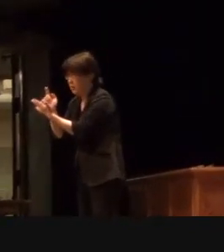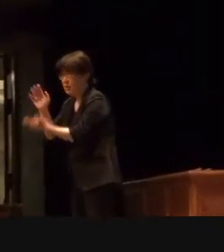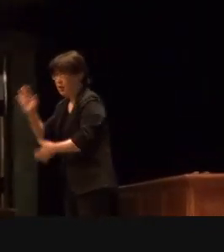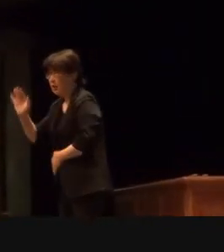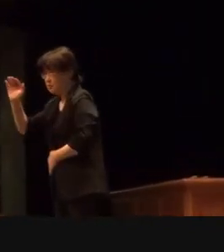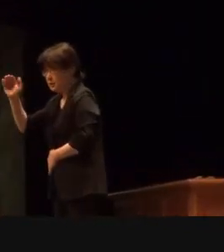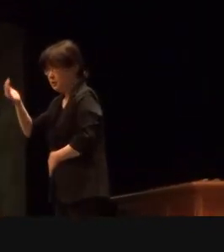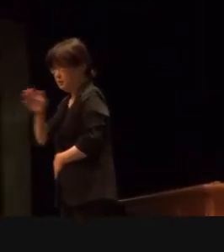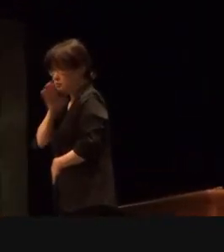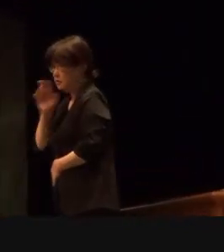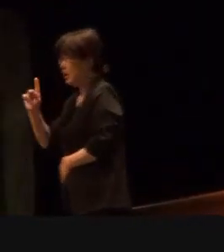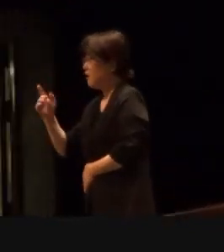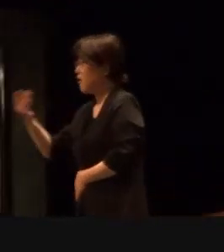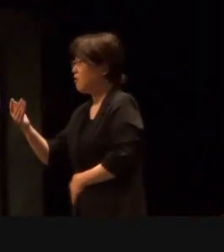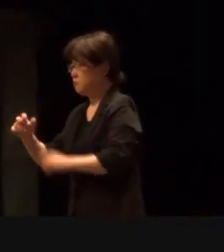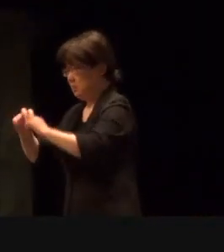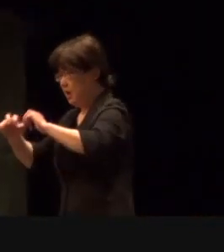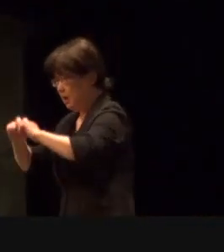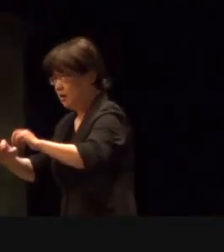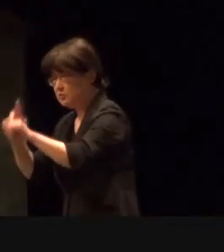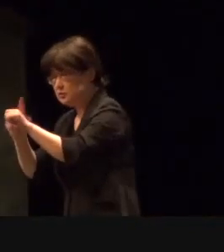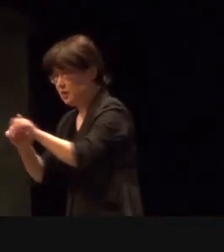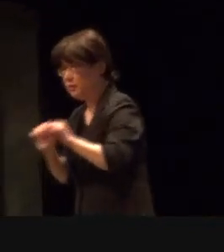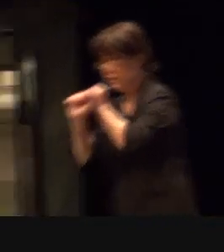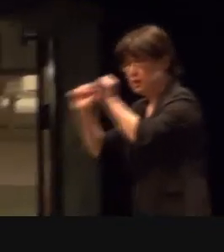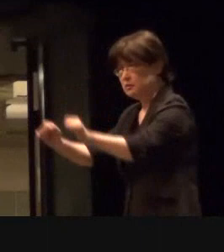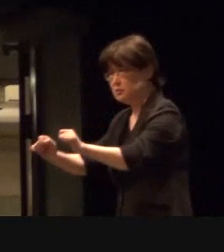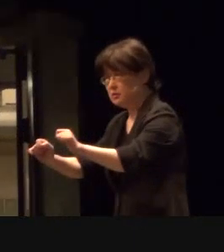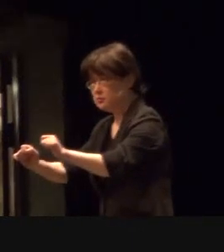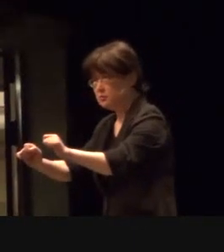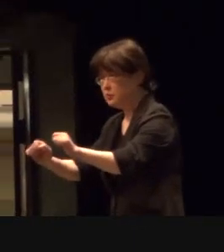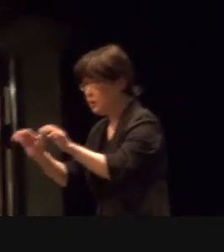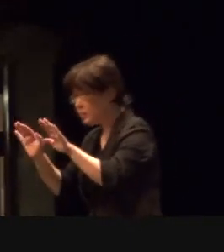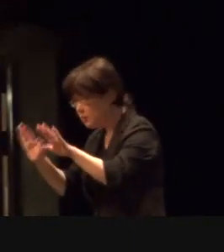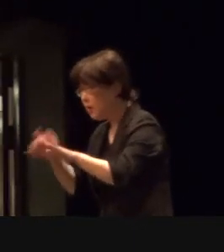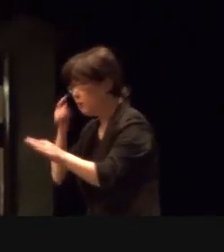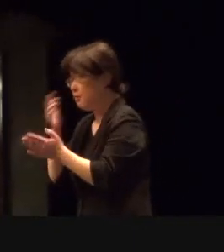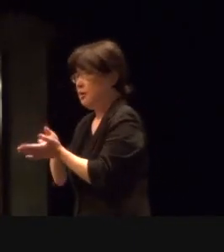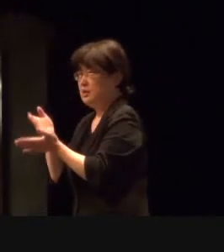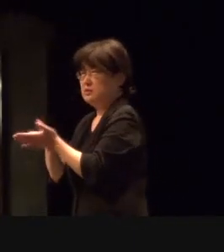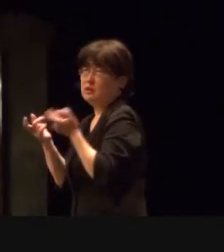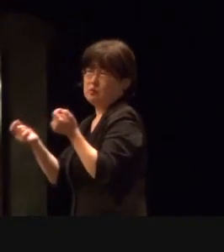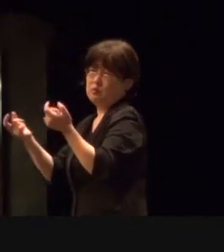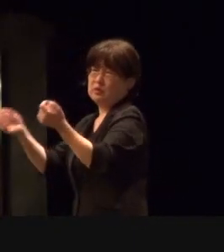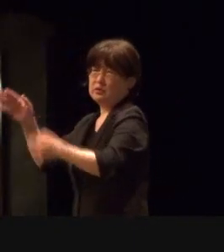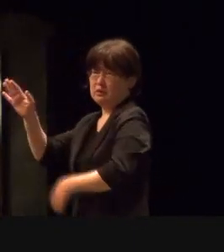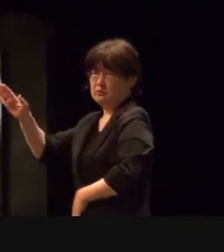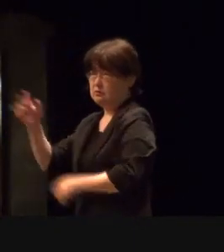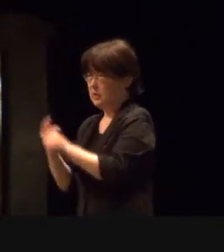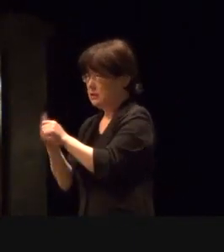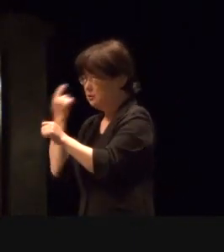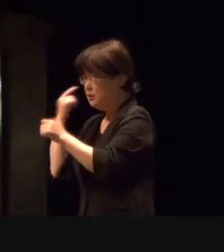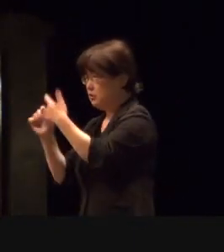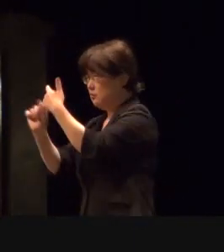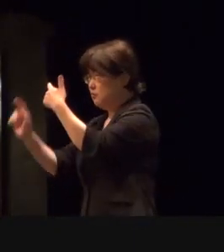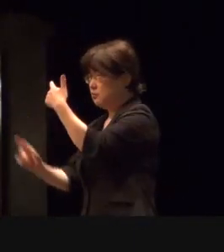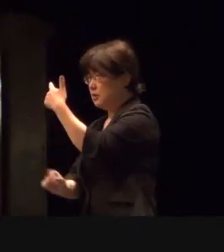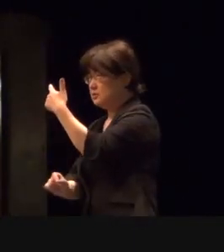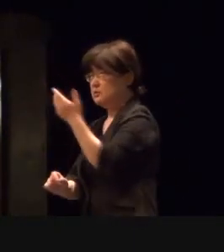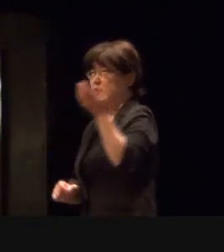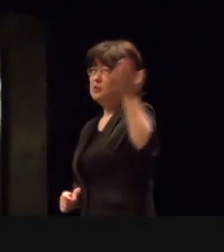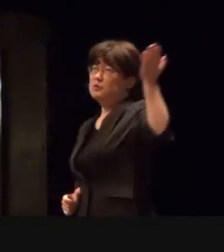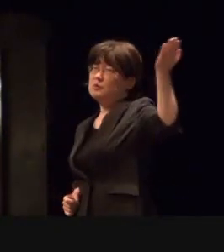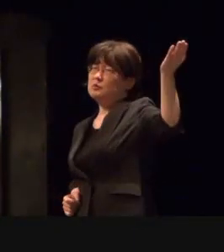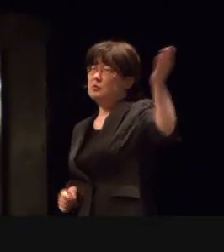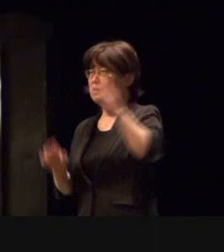には核兵器を開発するためにやってきたということは今聞いていただいた通りです。そして去年の6月にこんな文